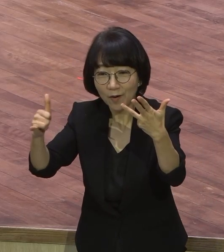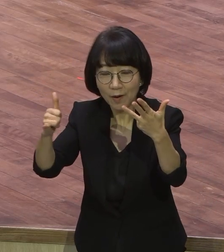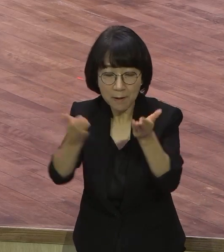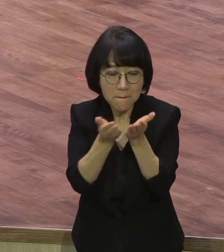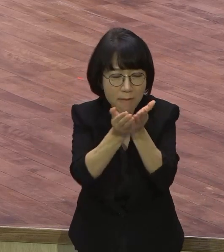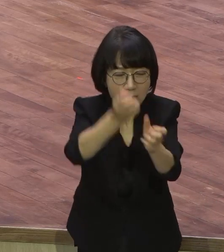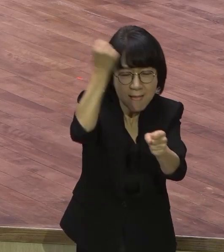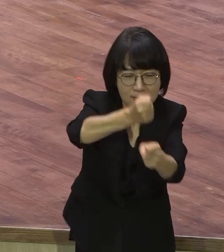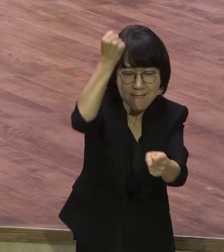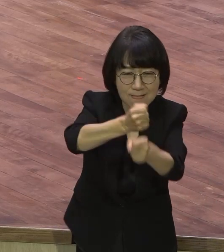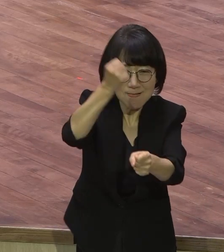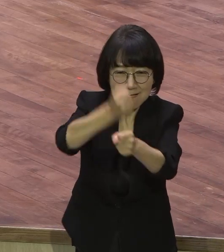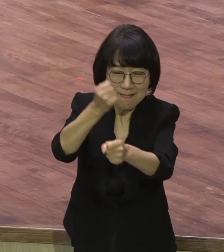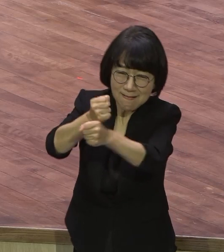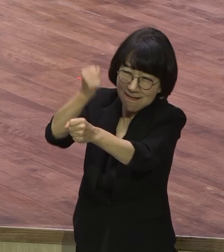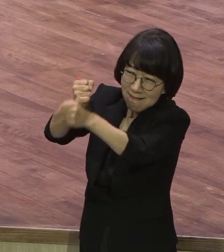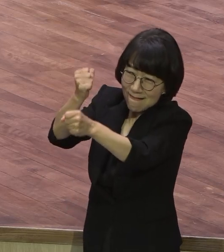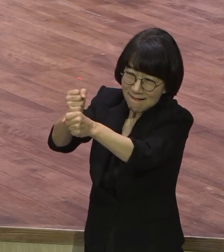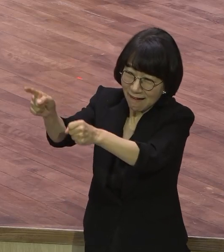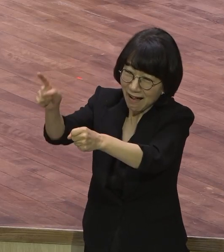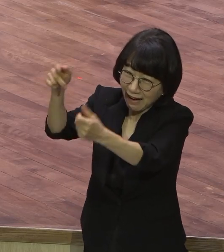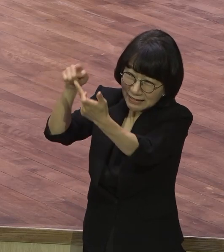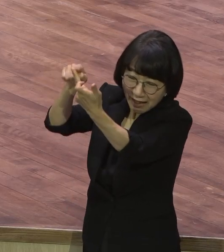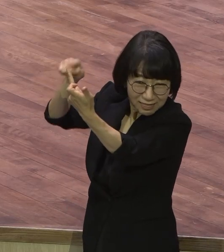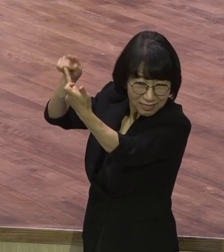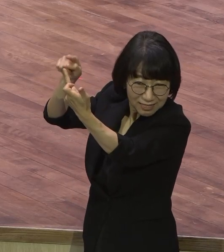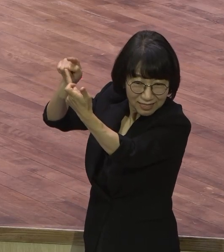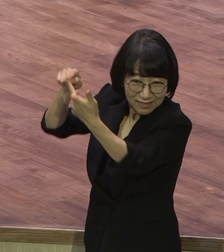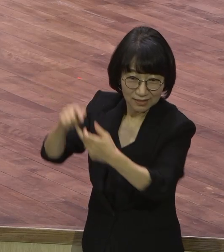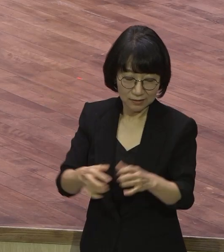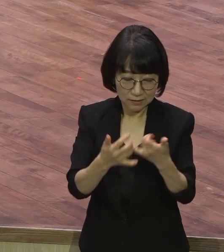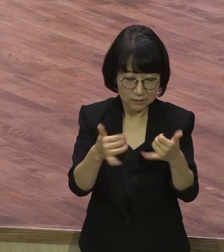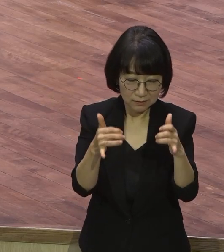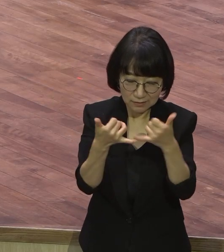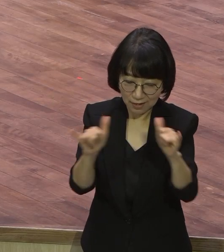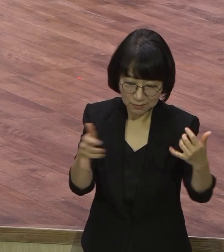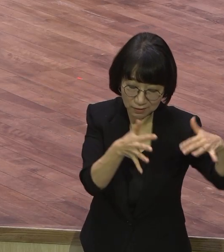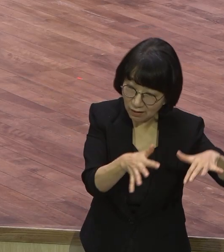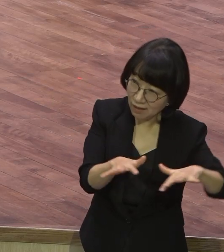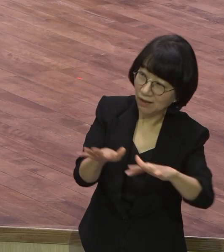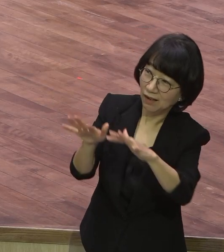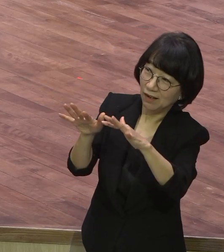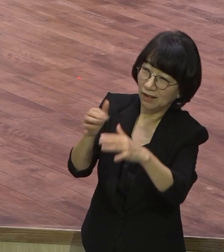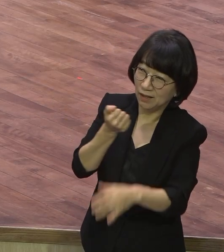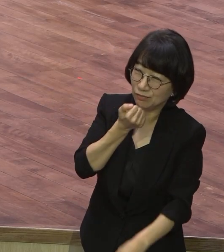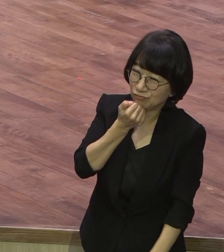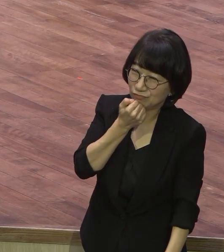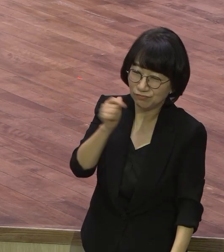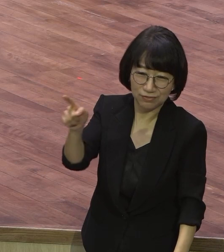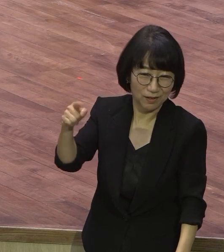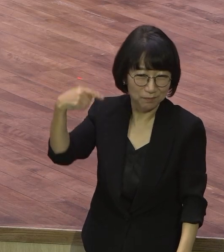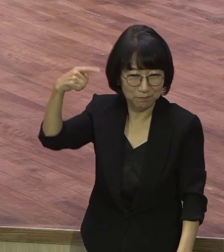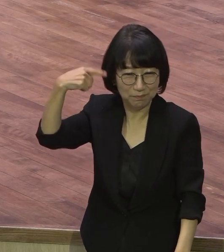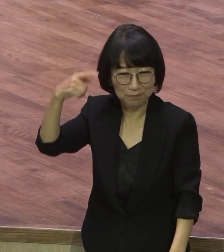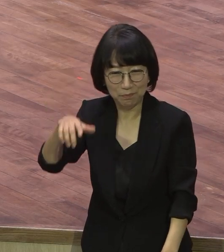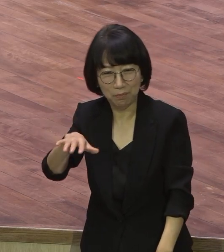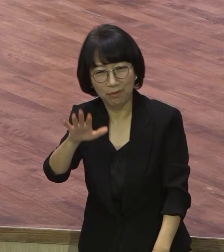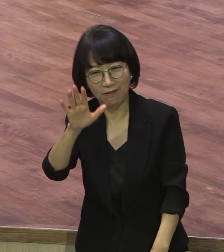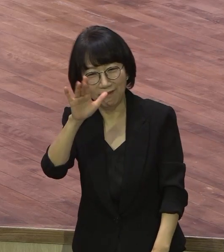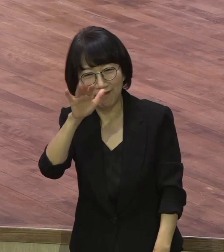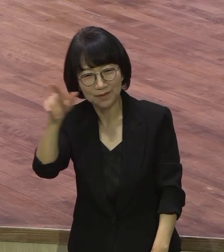짓고 있으니까 얼마나 동네 사람들이 보는 사람들이 조롱을 많이